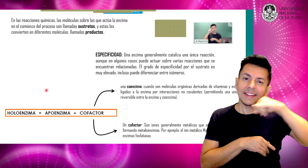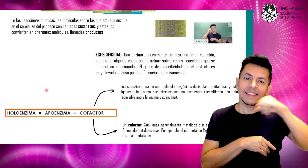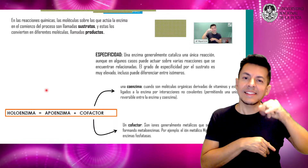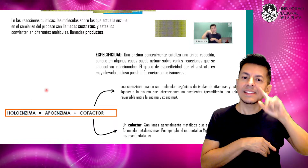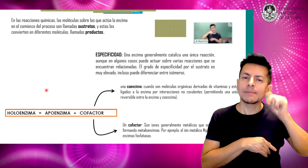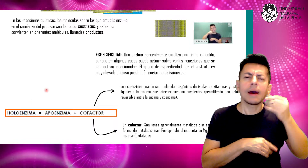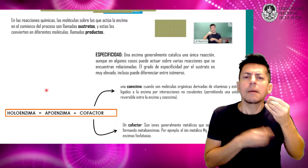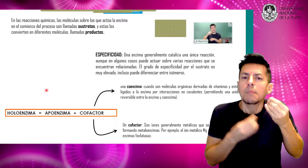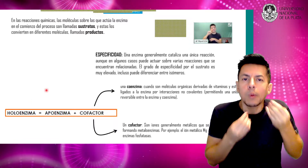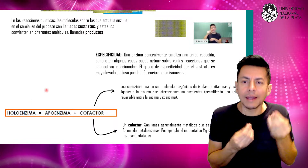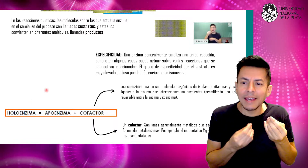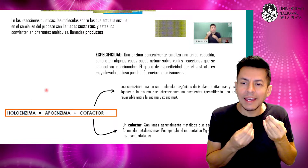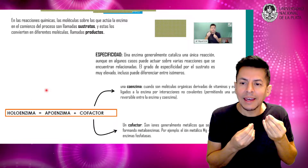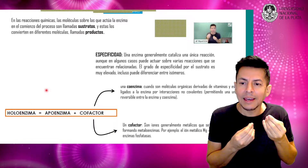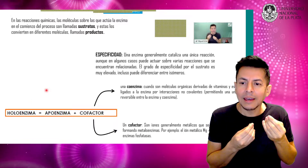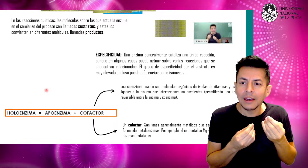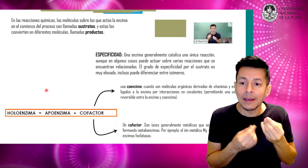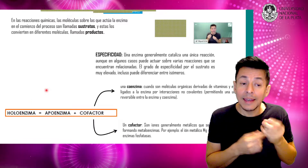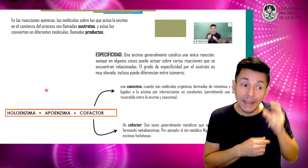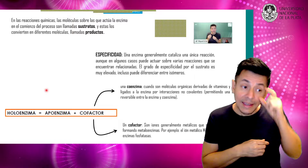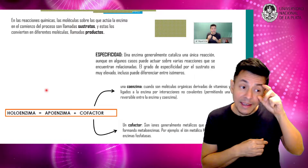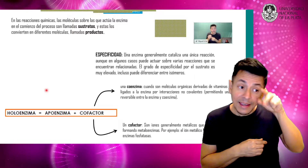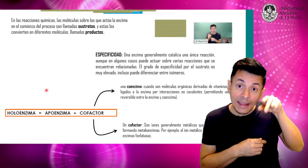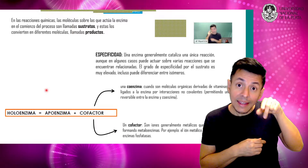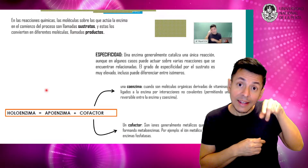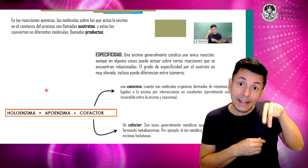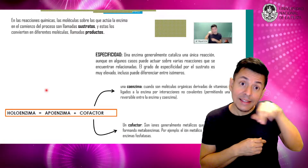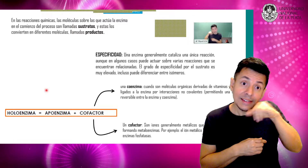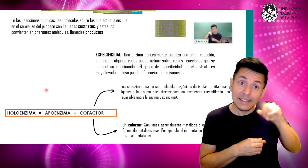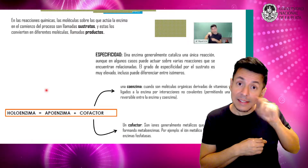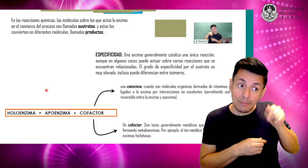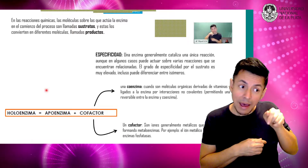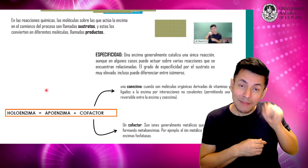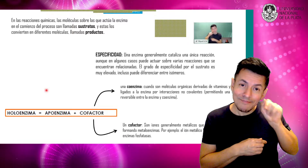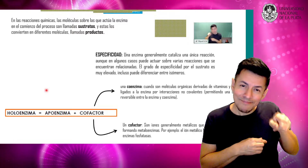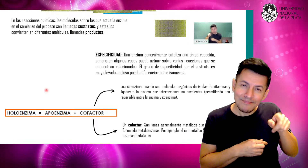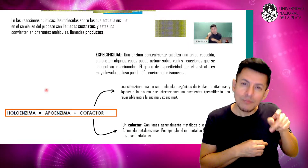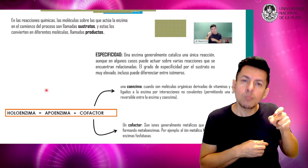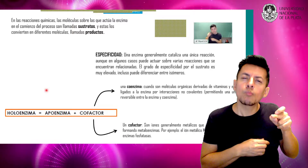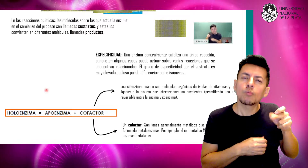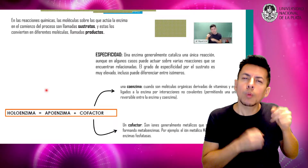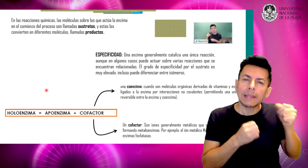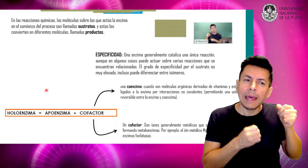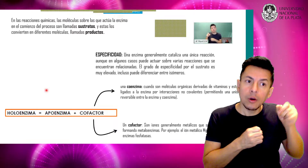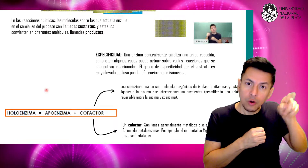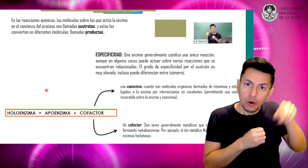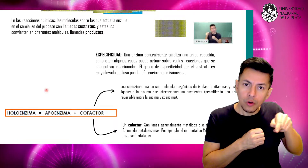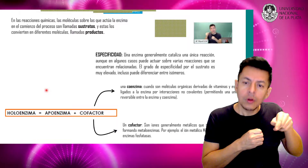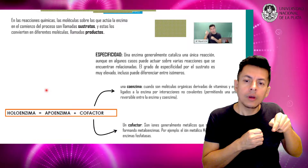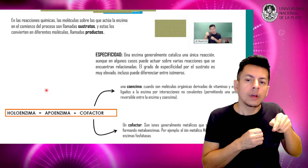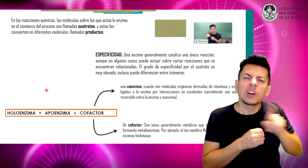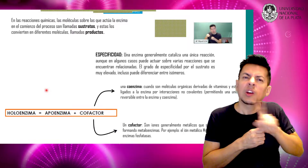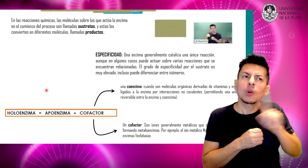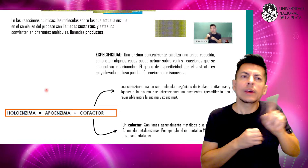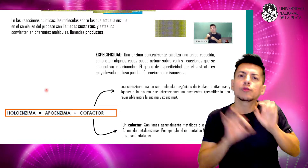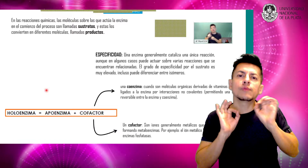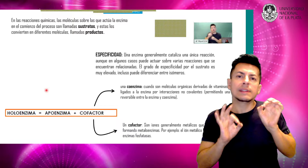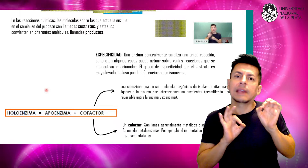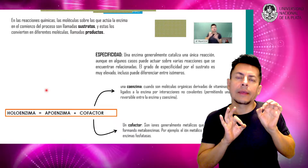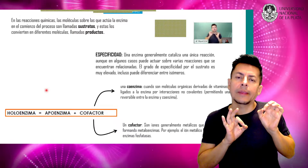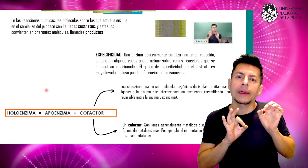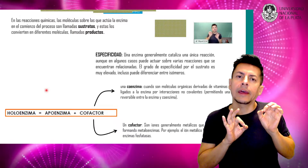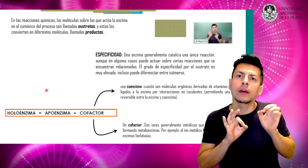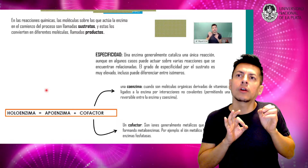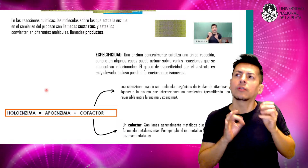porque la enzima sola, de origen proteico, eso que veníamos estudiando hasta recién, no es suficiente para que cumpla